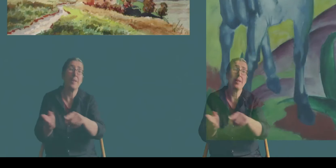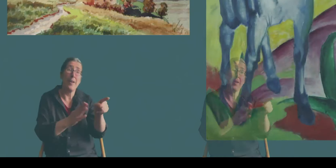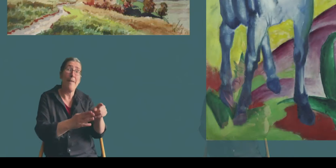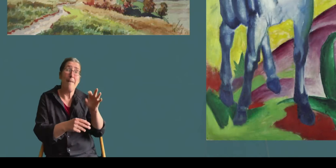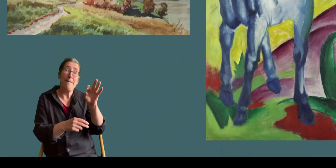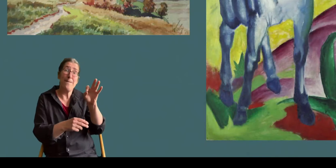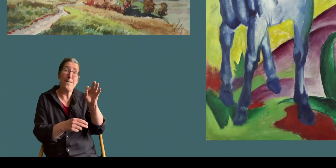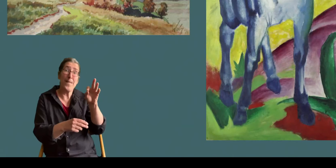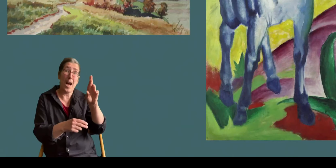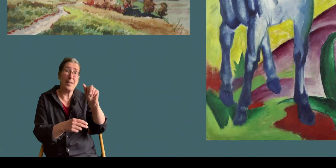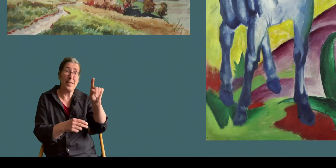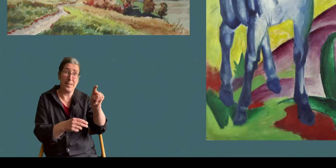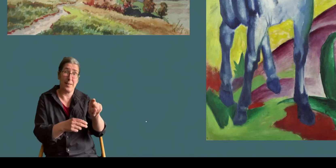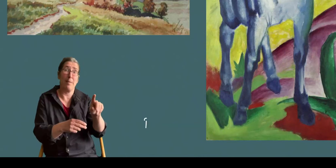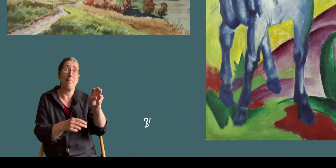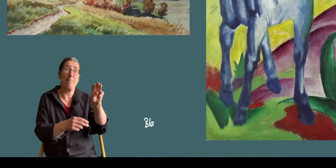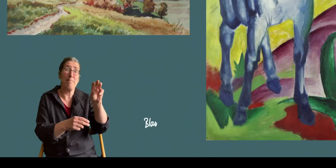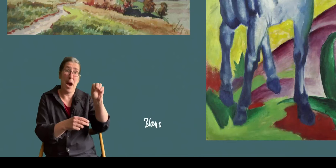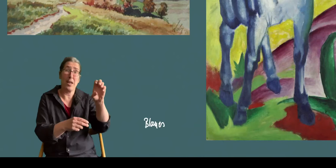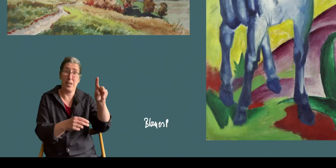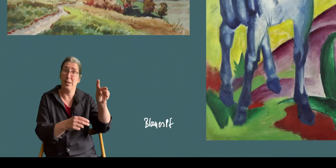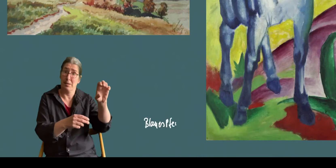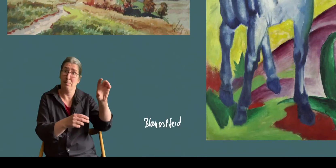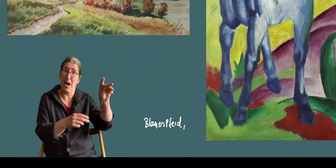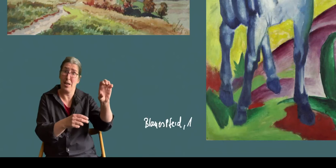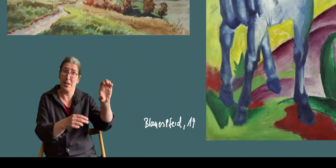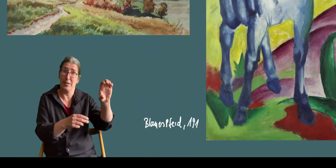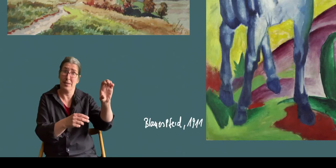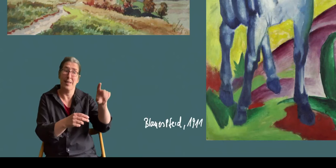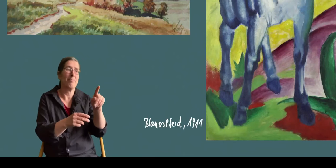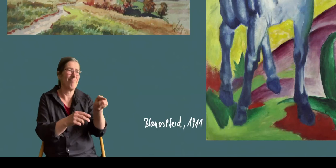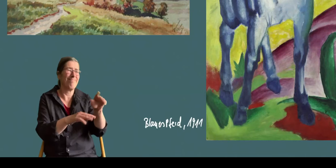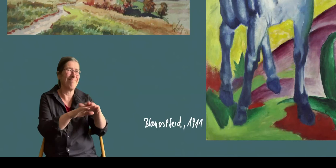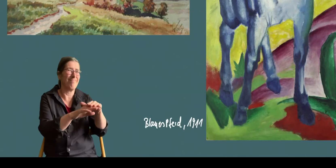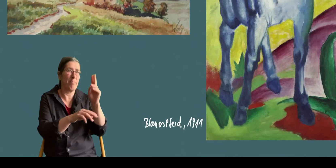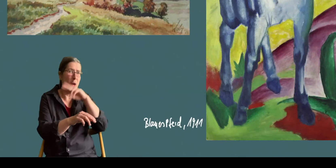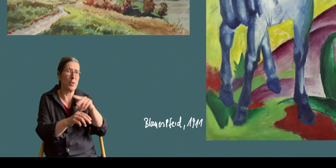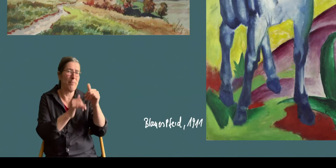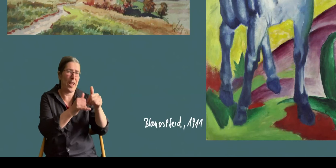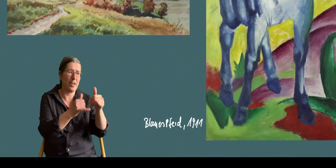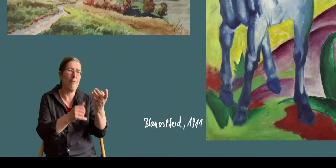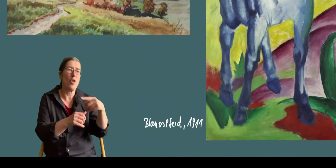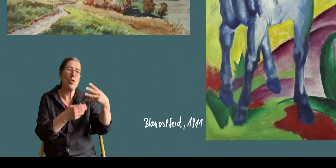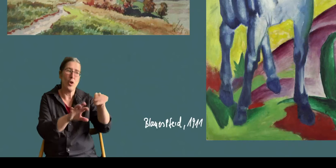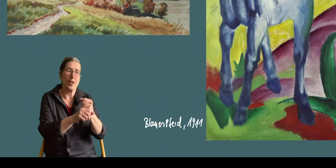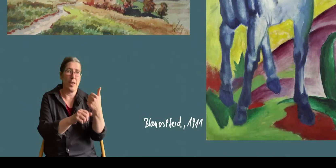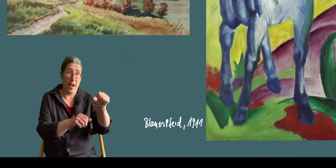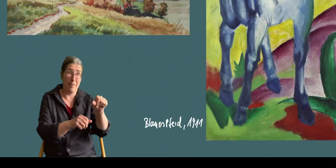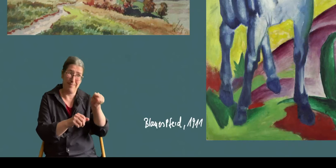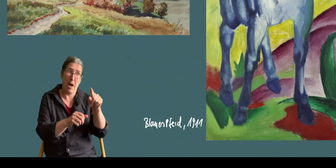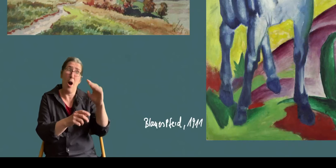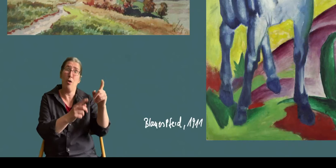Und hier ein Bild von Franz Marc. Das heißt Blaues Pferd von 1911. Franz Marc, ein sehr bekannter Künstler.